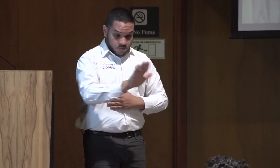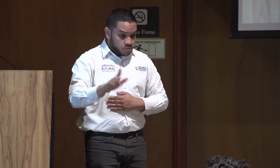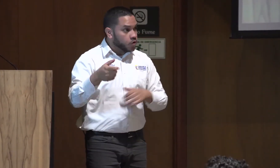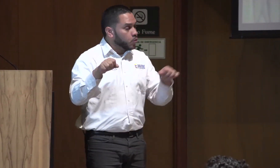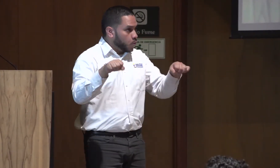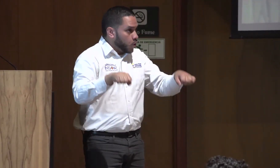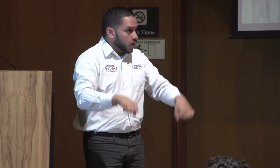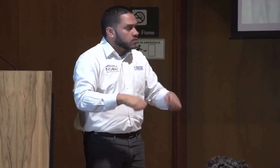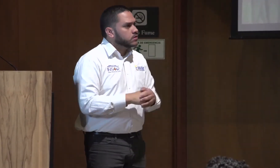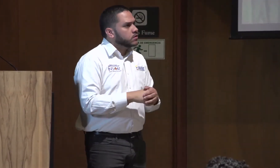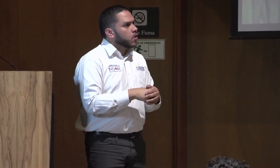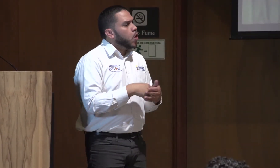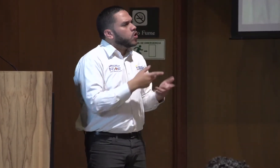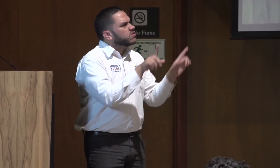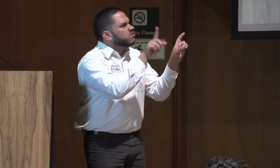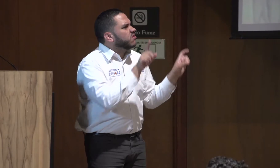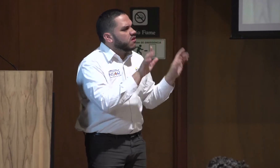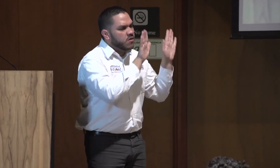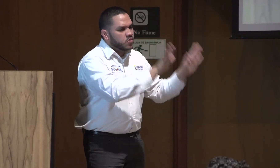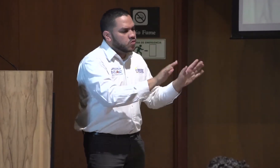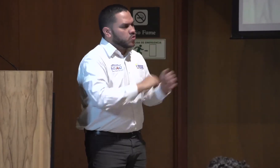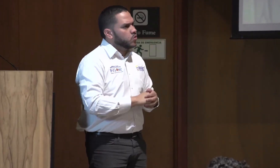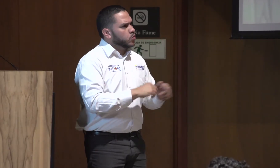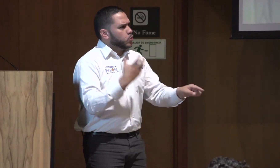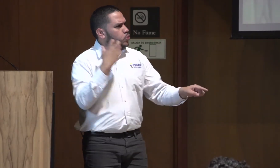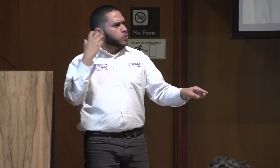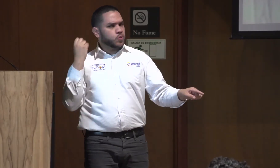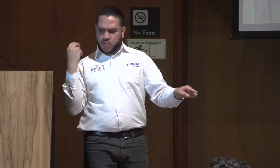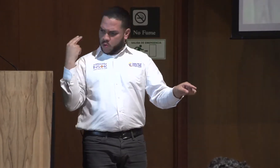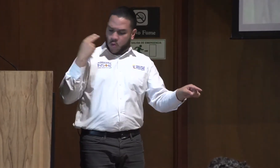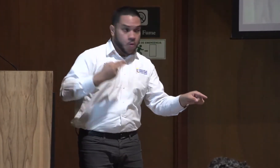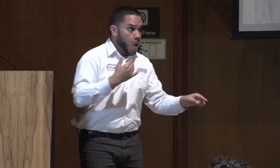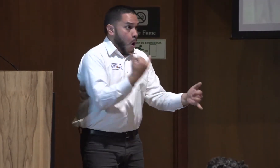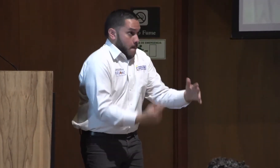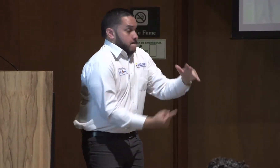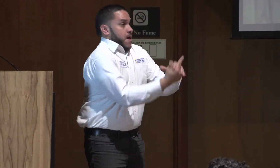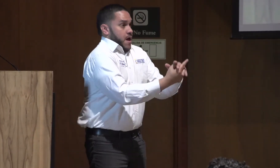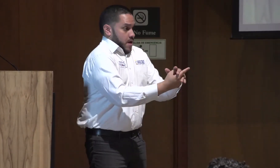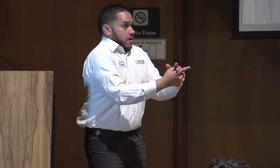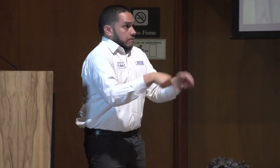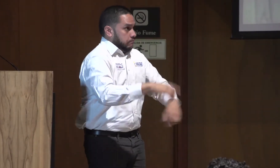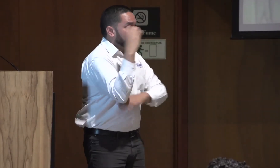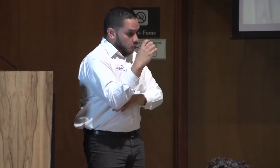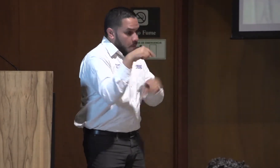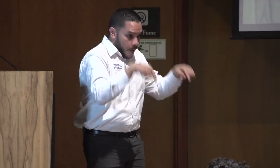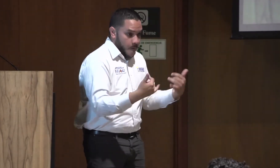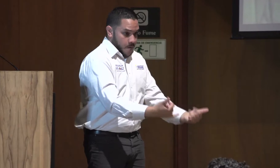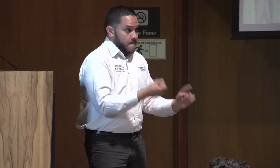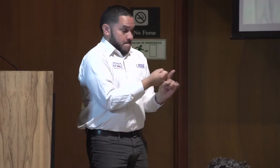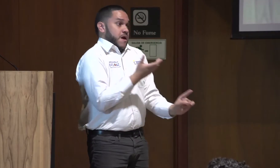estar interviniendo dentro de la historia de lo que está viviendo nuestro país. Es